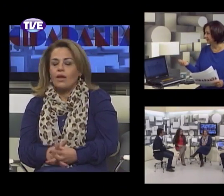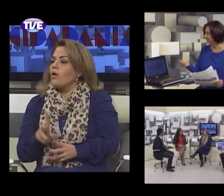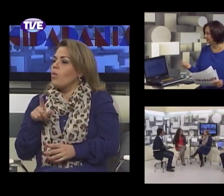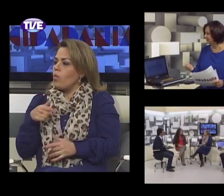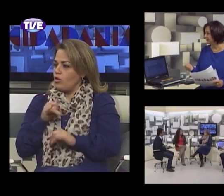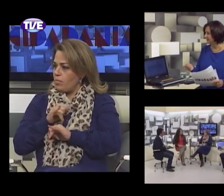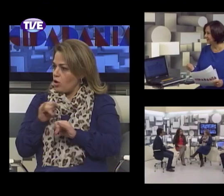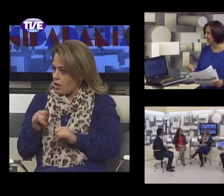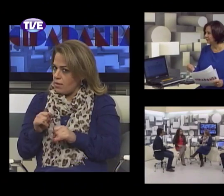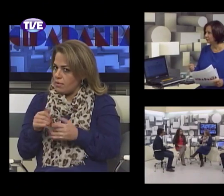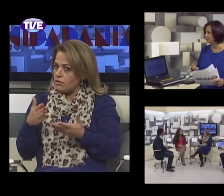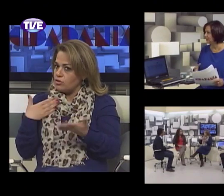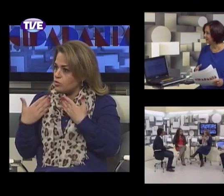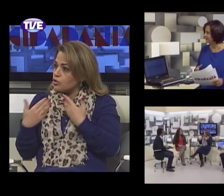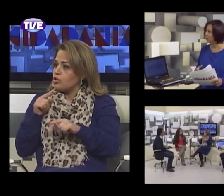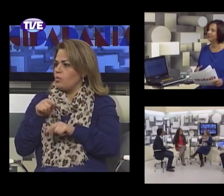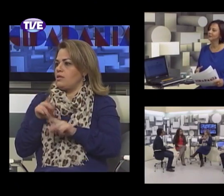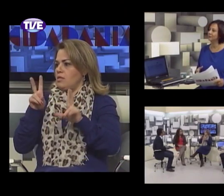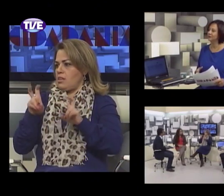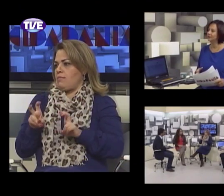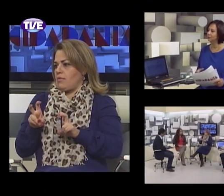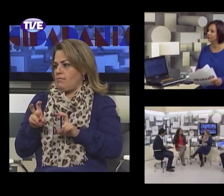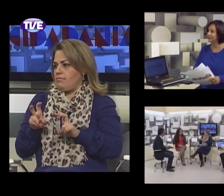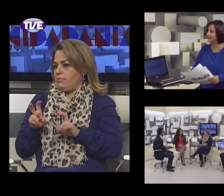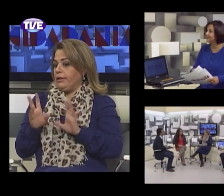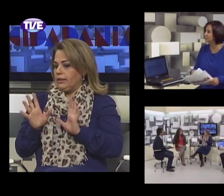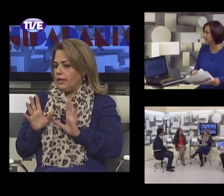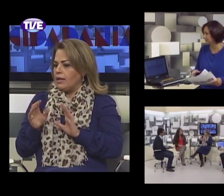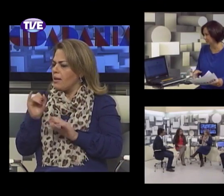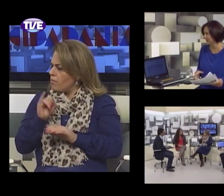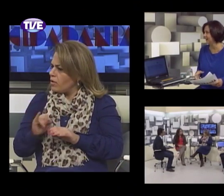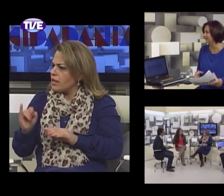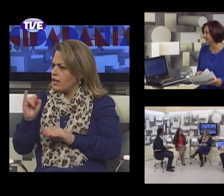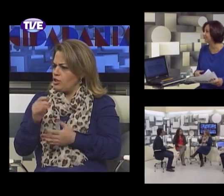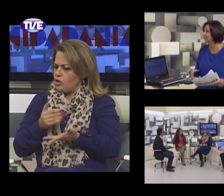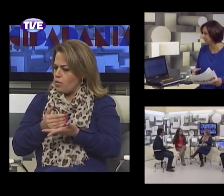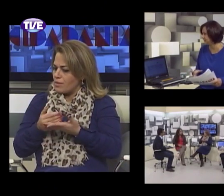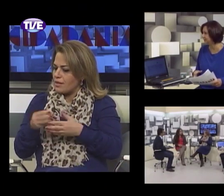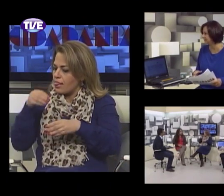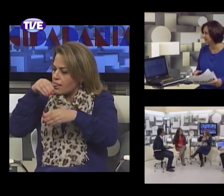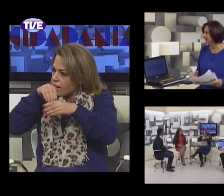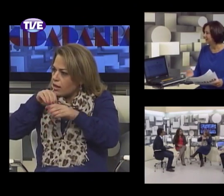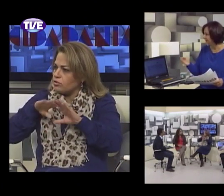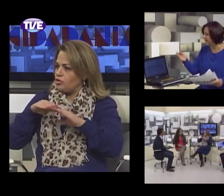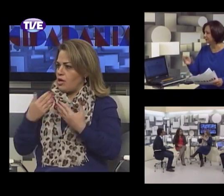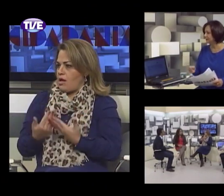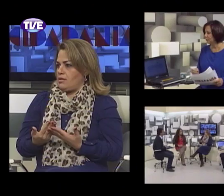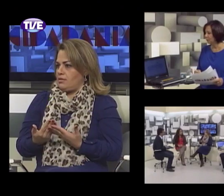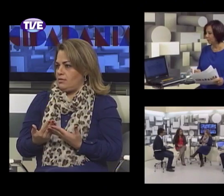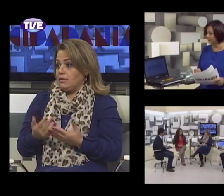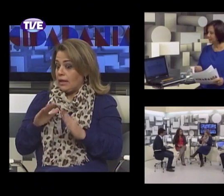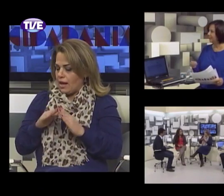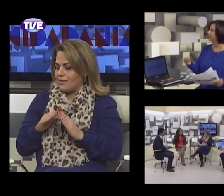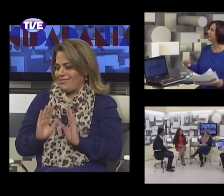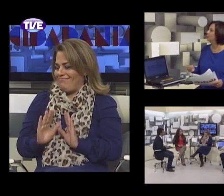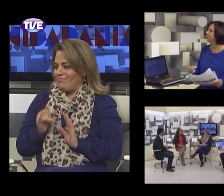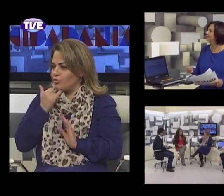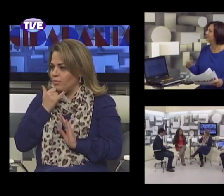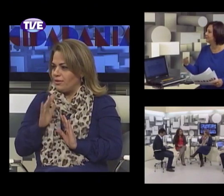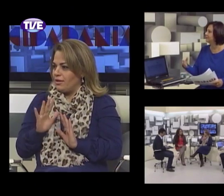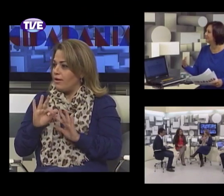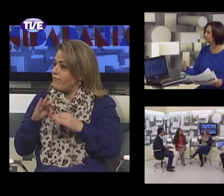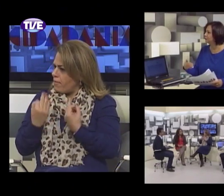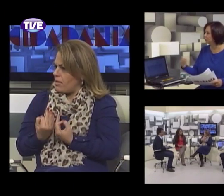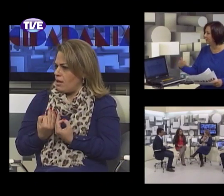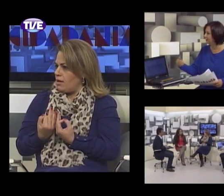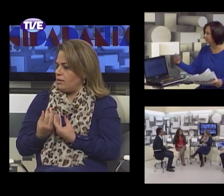até aqui, da necessidade de já se começar a aprender a língua de sinais dentro da própria casa, nas famílias, né? E, deputada, qual o trabalho da